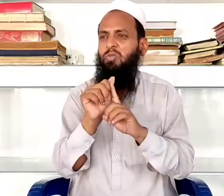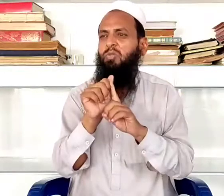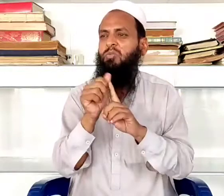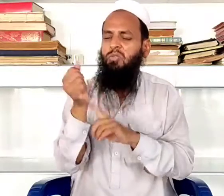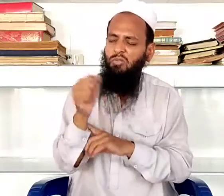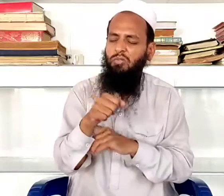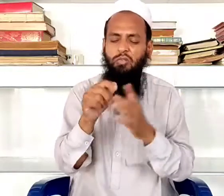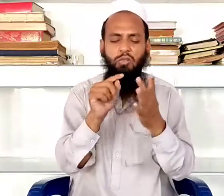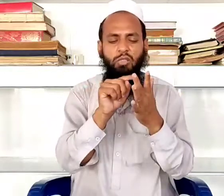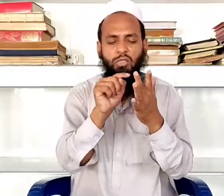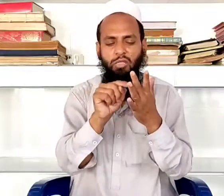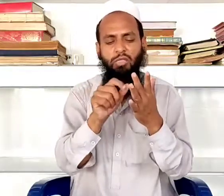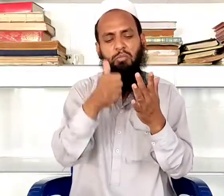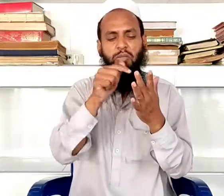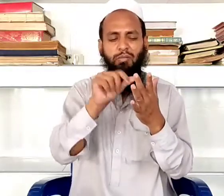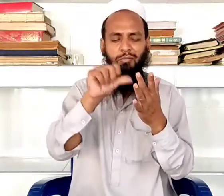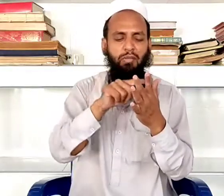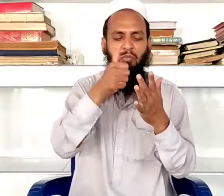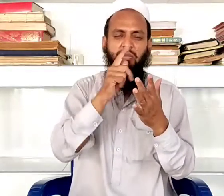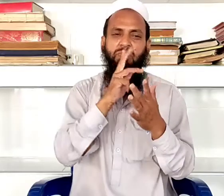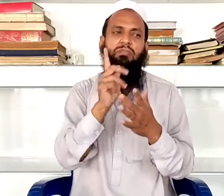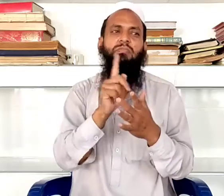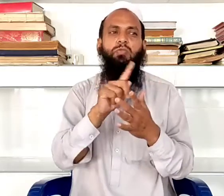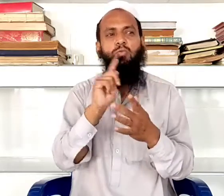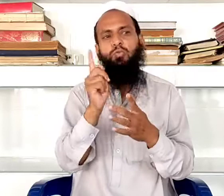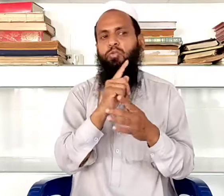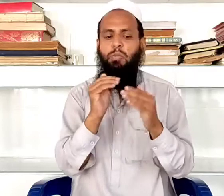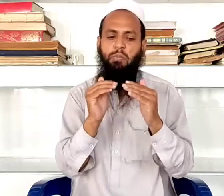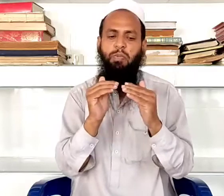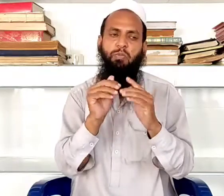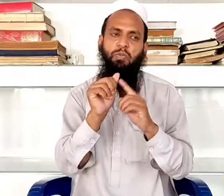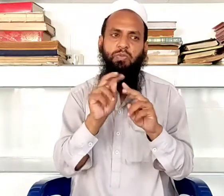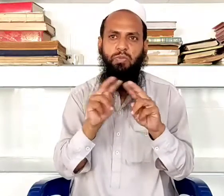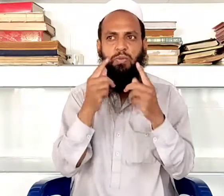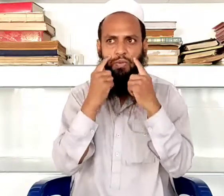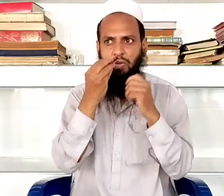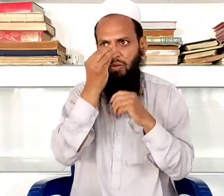तमाम सहाबा का इकराम करने की तौफीक अता फरमाए। वाहु तआला अलहम्दुलिल्लाह।